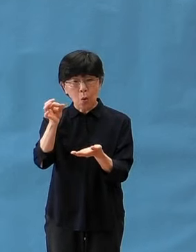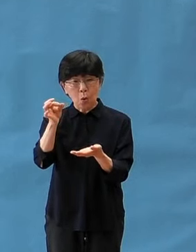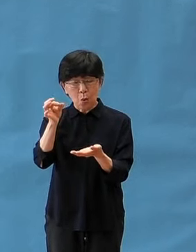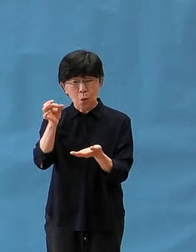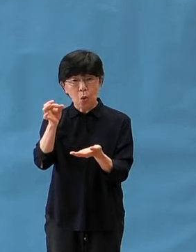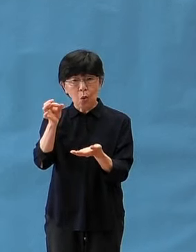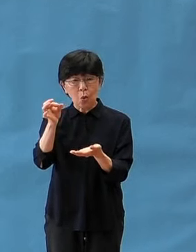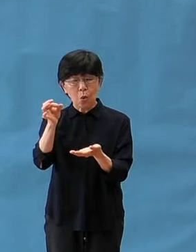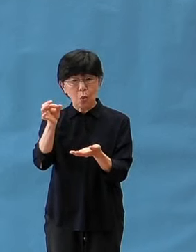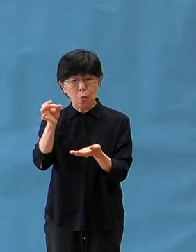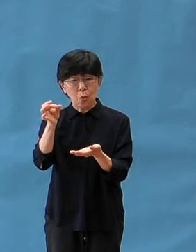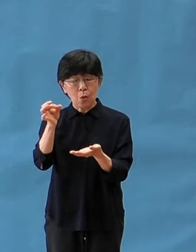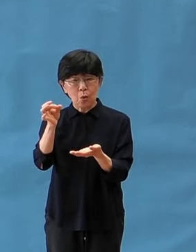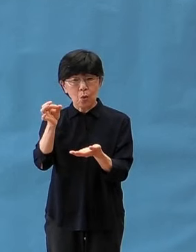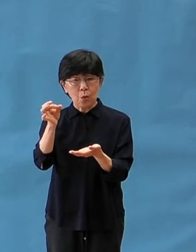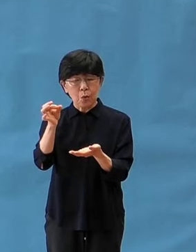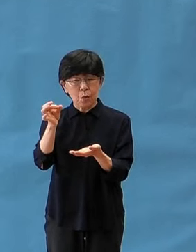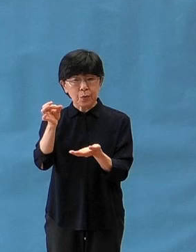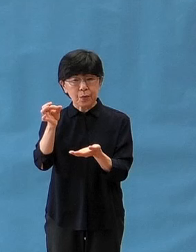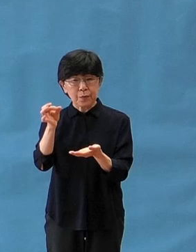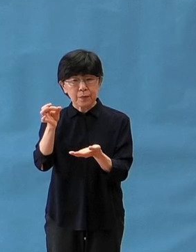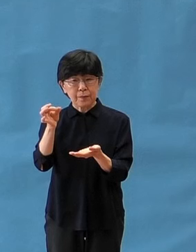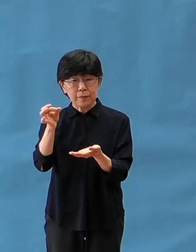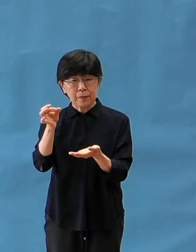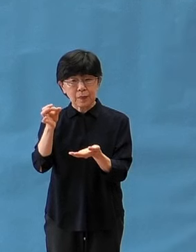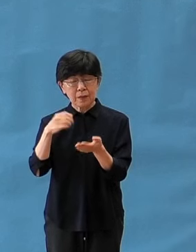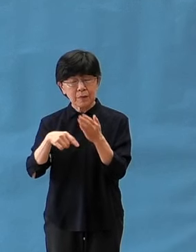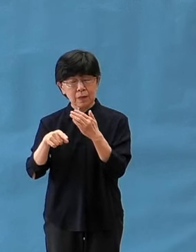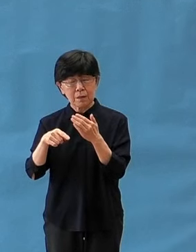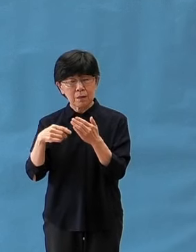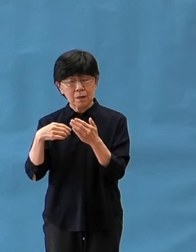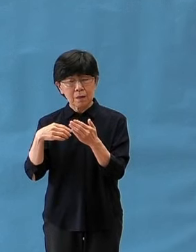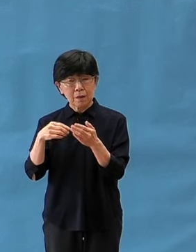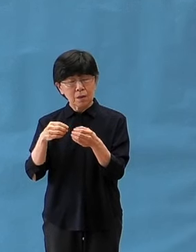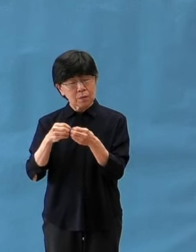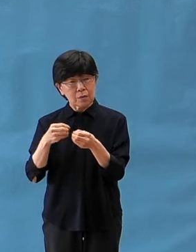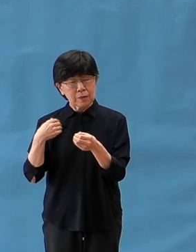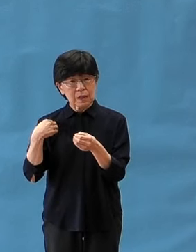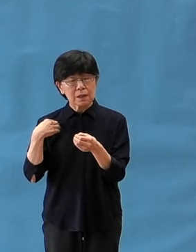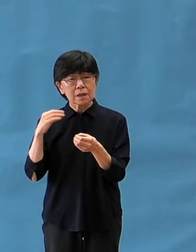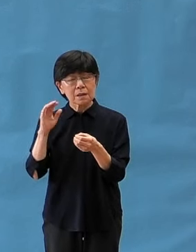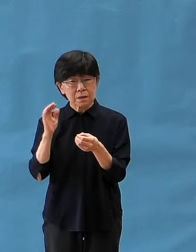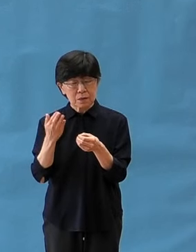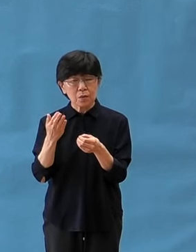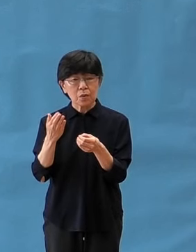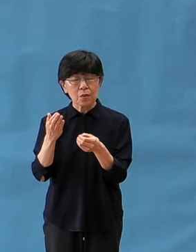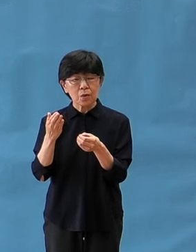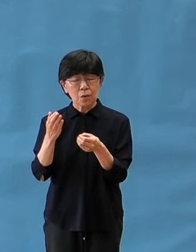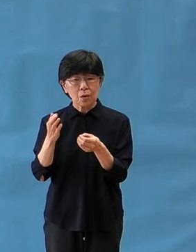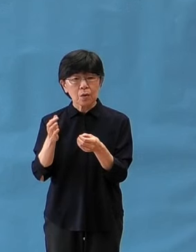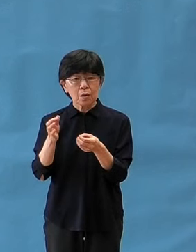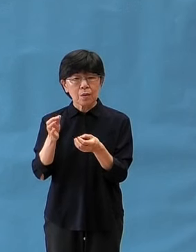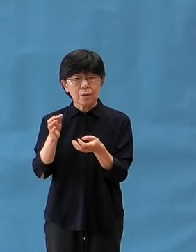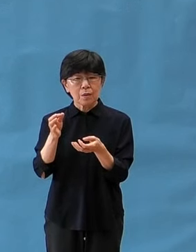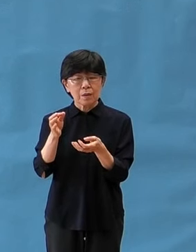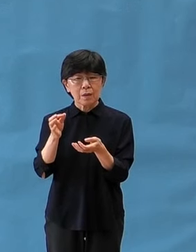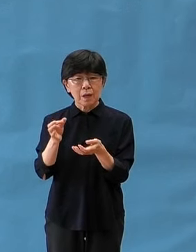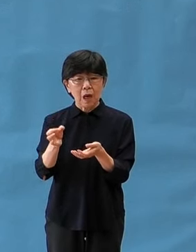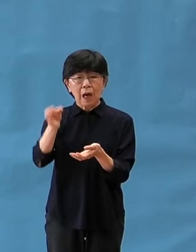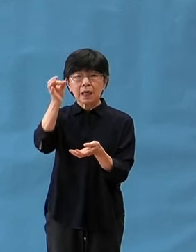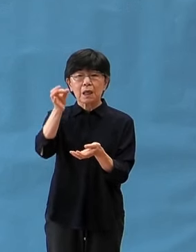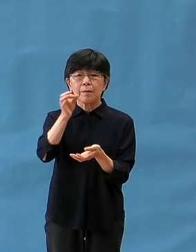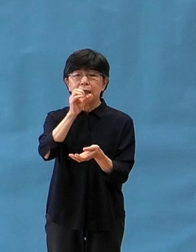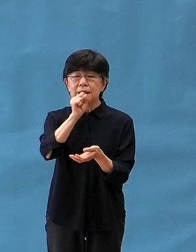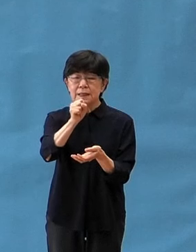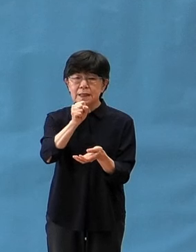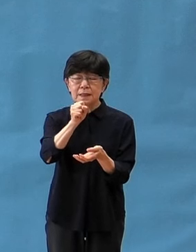強化、どんな理屈か知らないけど、なんかよ訳の分からない理屈で上げればいいんじゃ